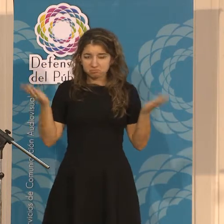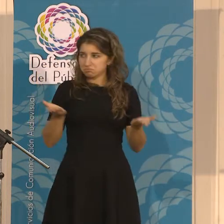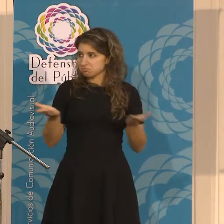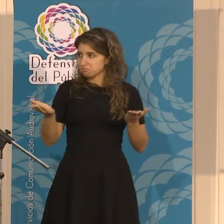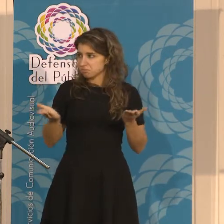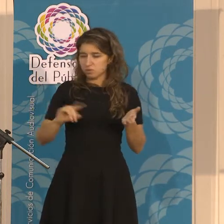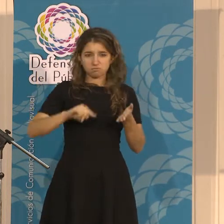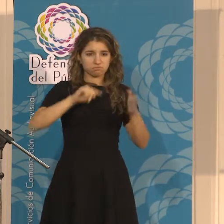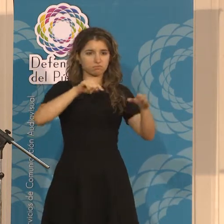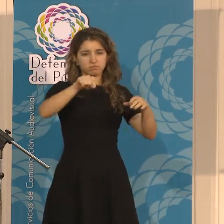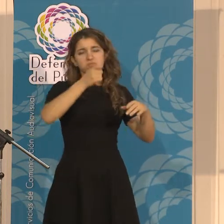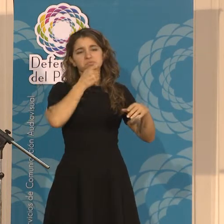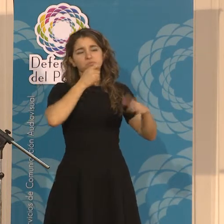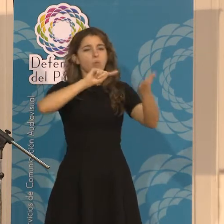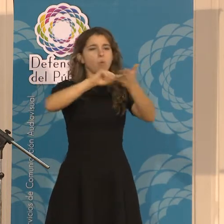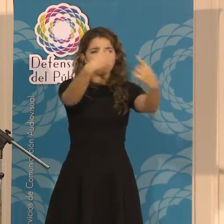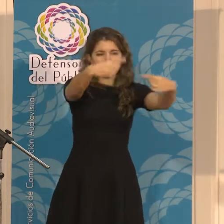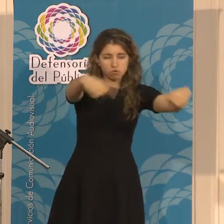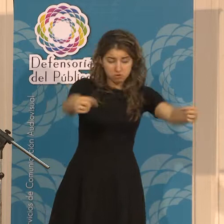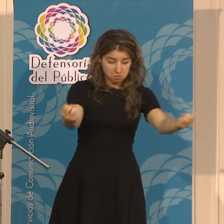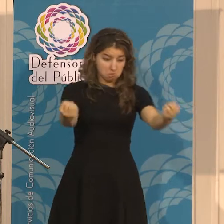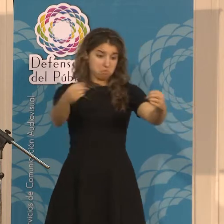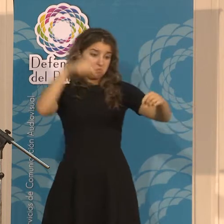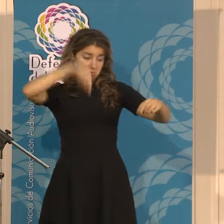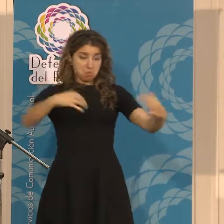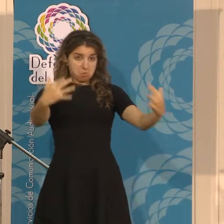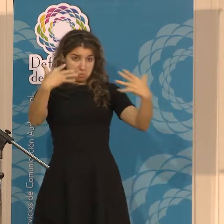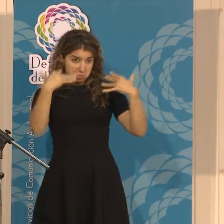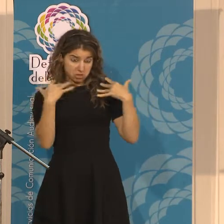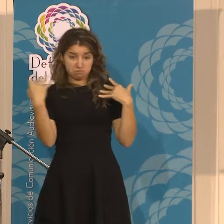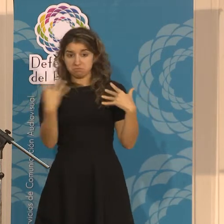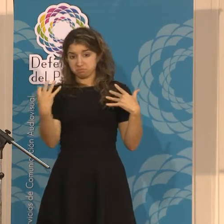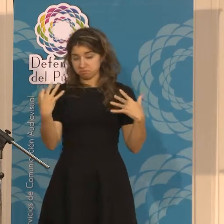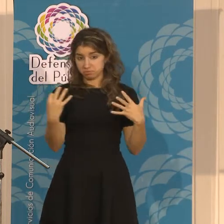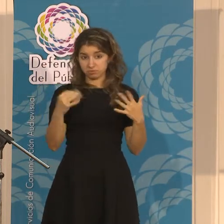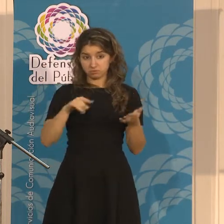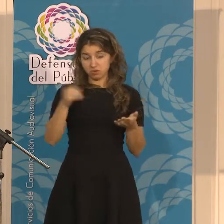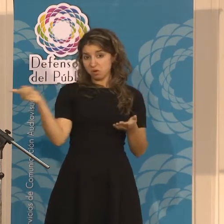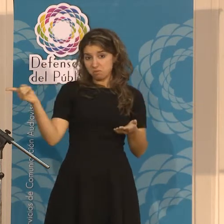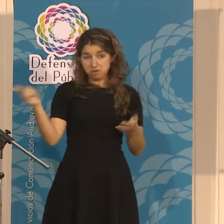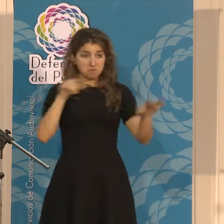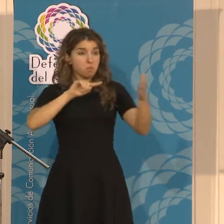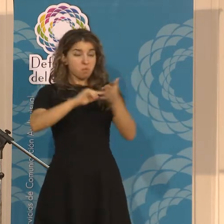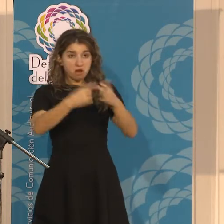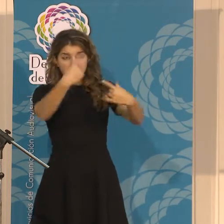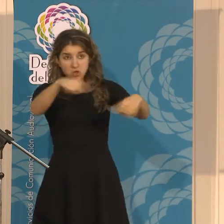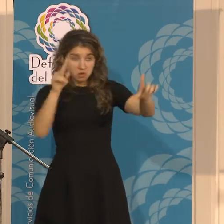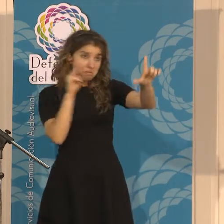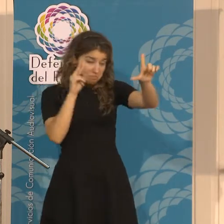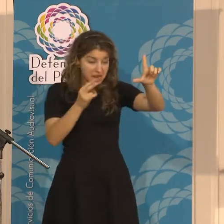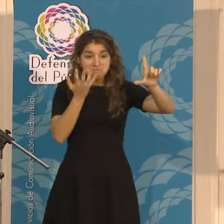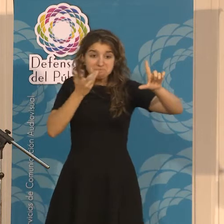de buenos aires- que se escuchen nuestras regiones es más por el contrario muchos programas de buenos aires- me gustan y me gustan mucho